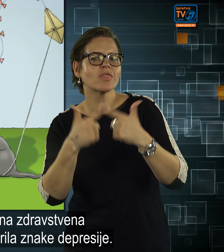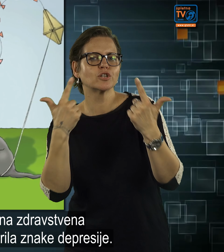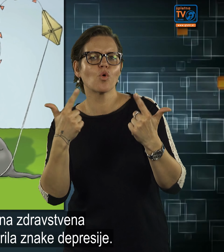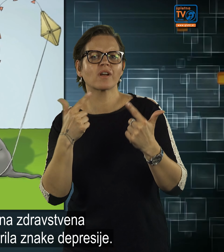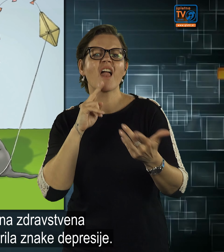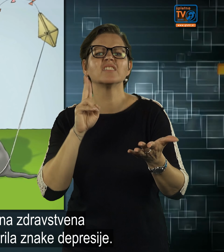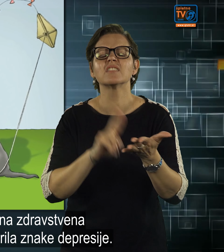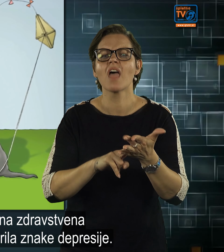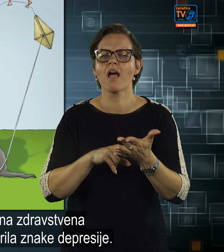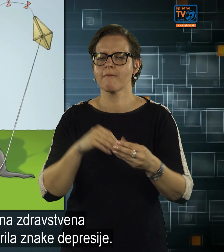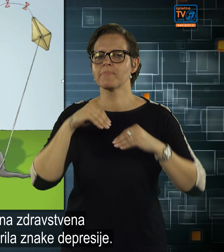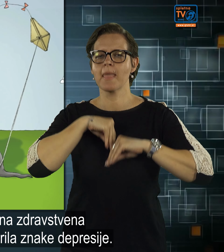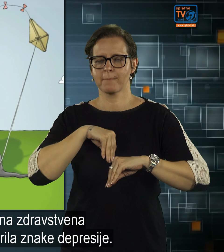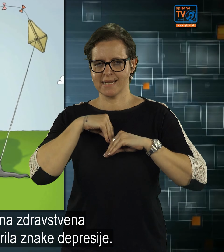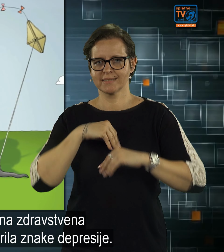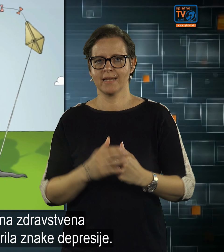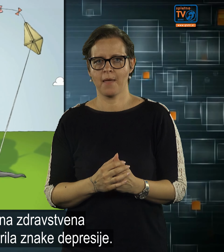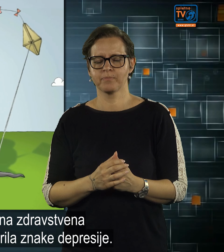znake depresije.